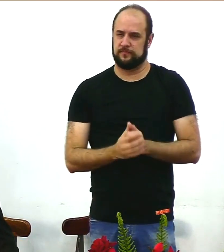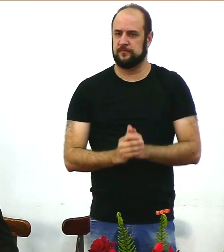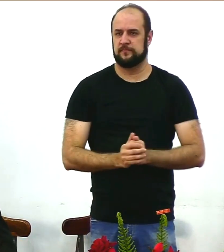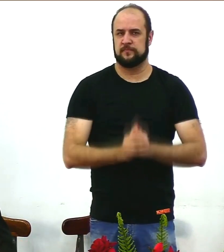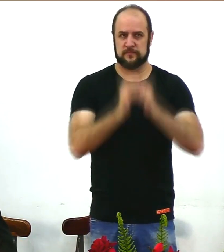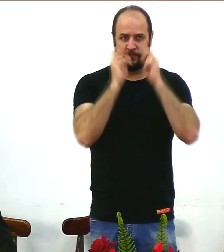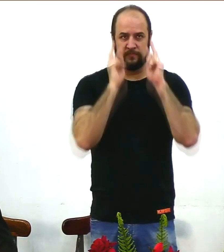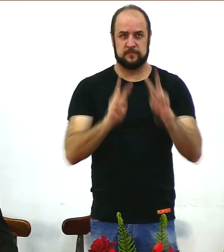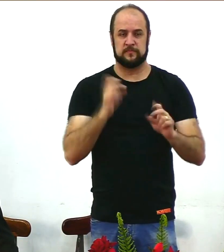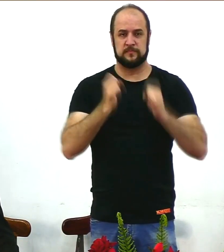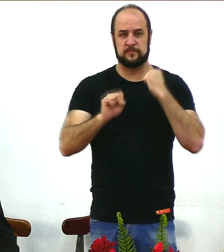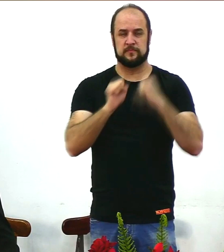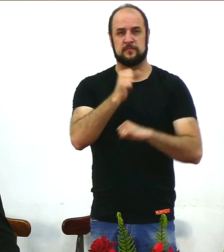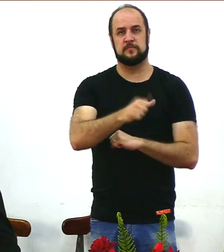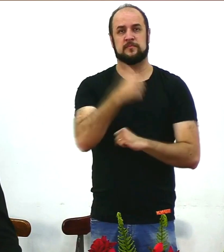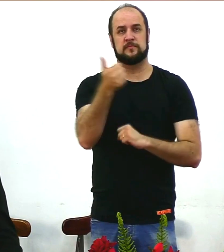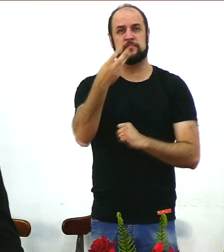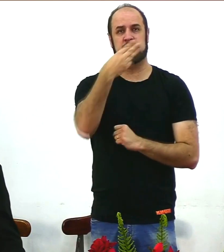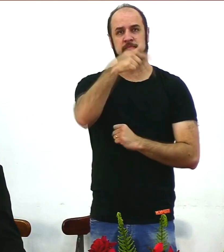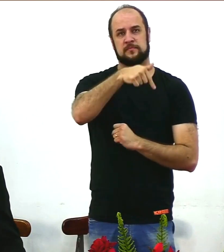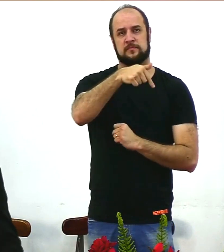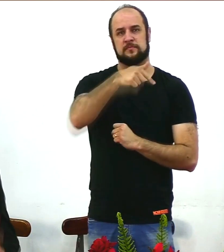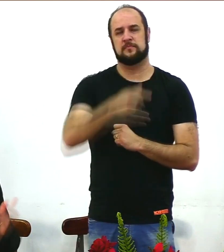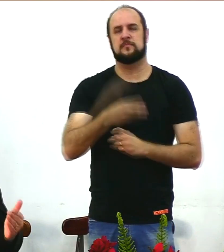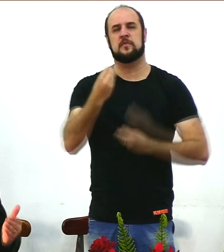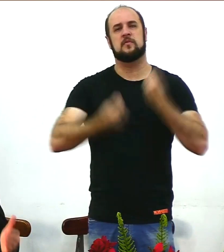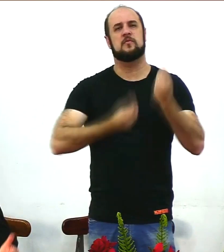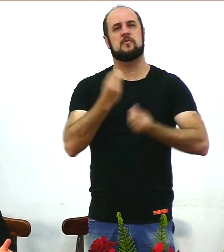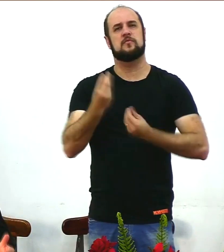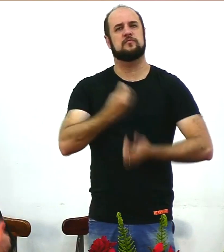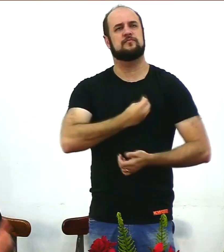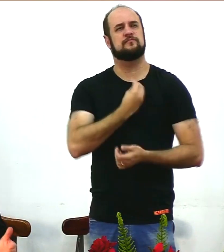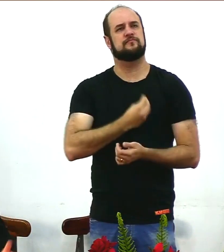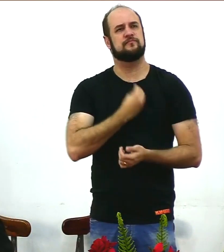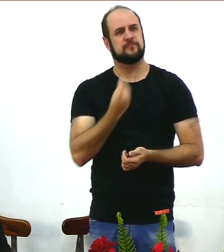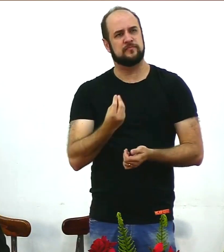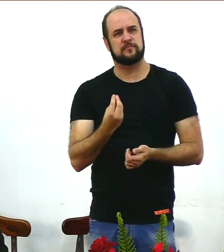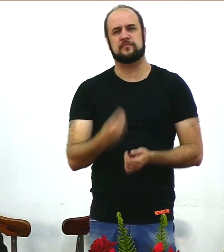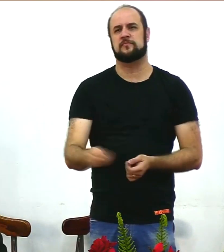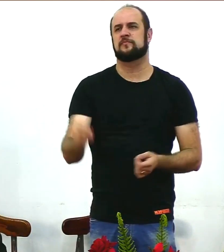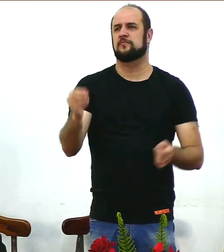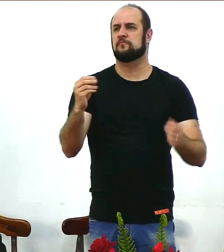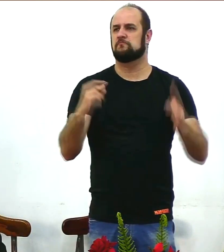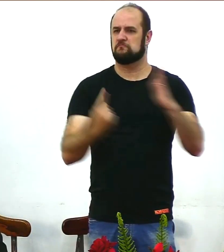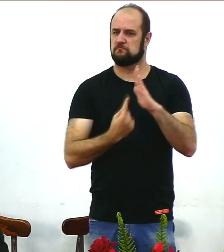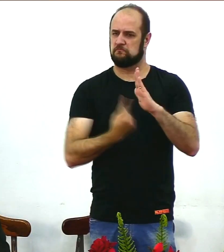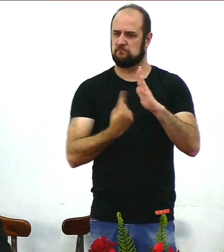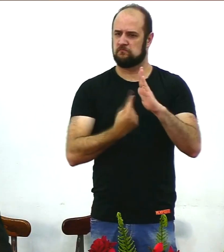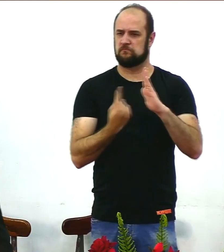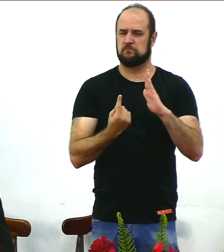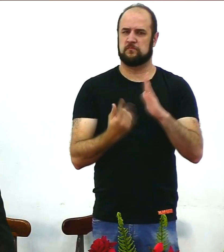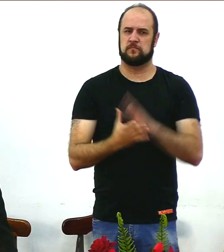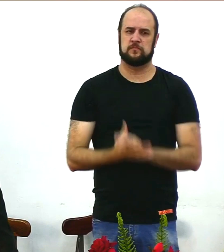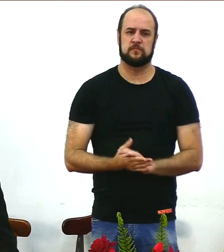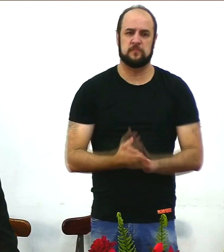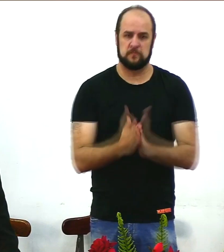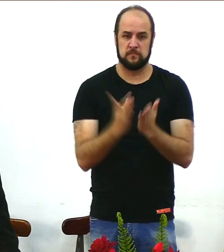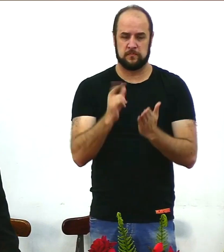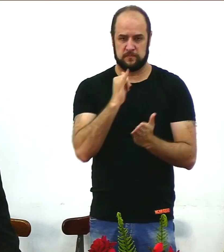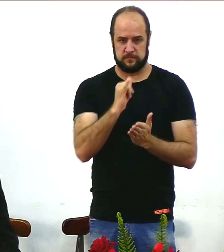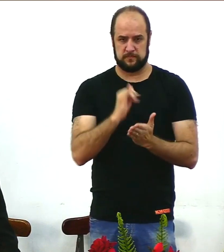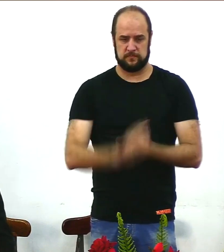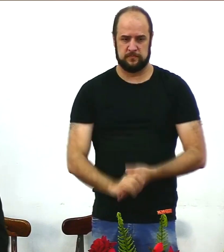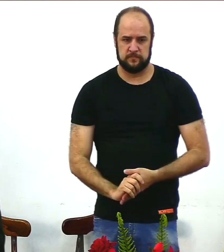Salmo 137, como vivemos de maneira privada neste momento? Está escrito: